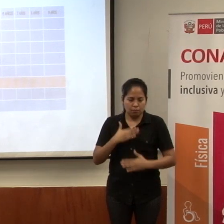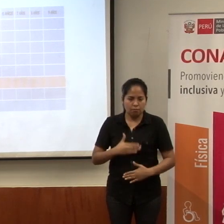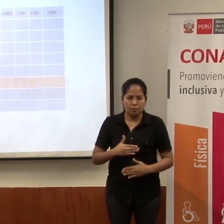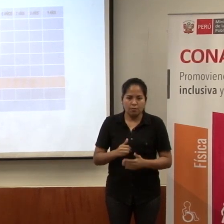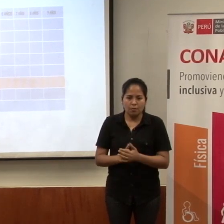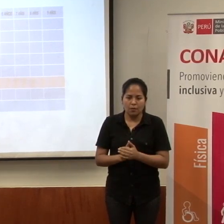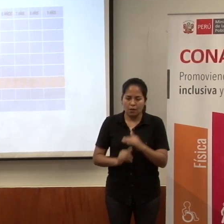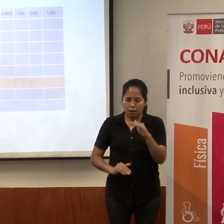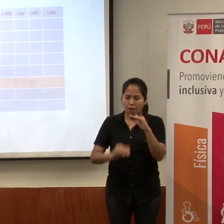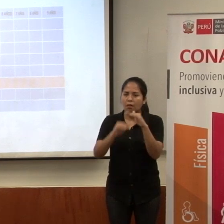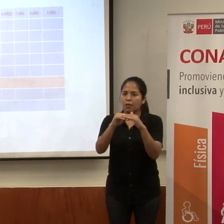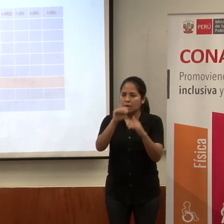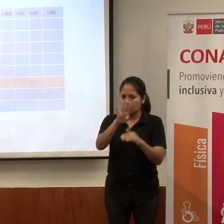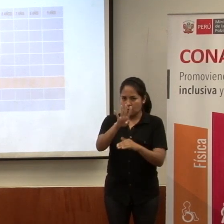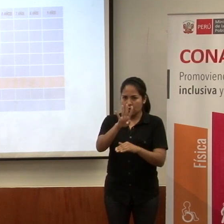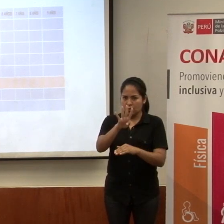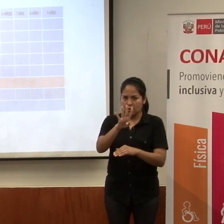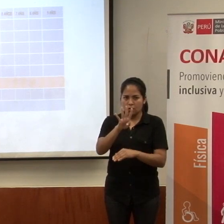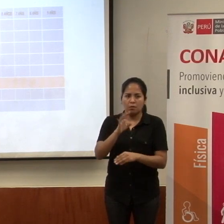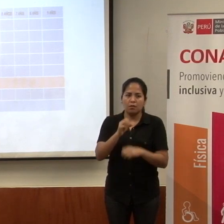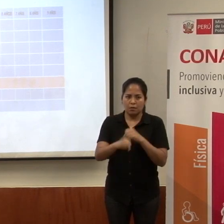oportunidad hasta los 4 años,